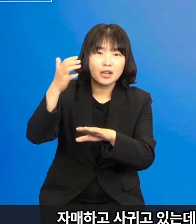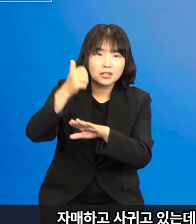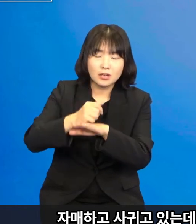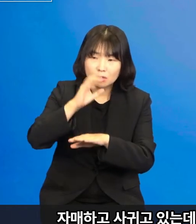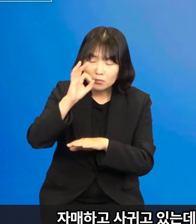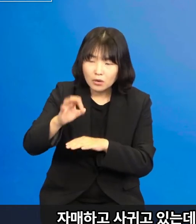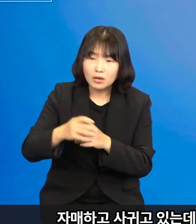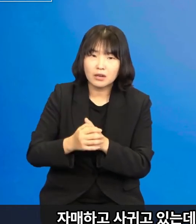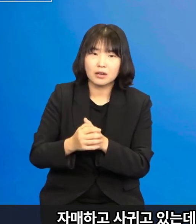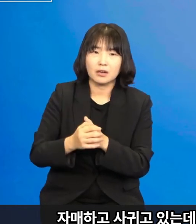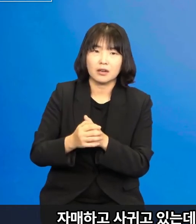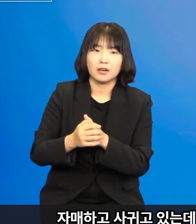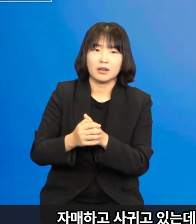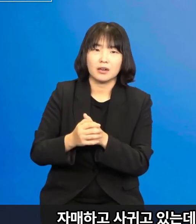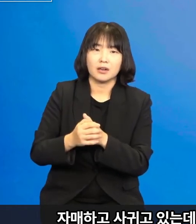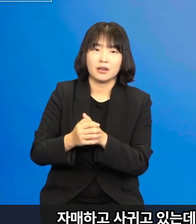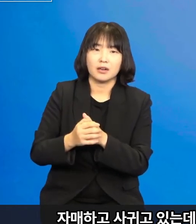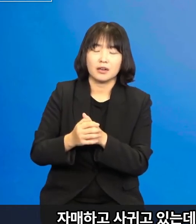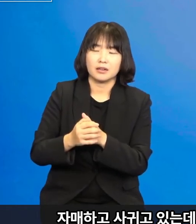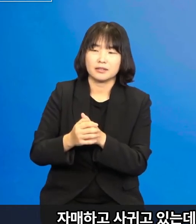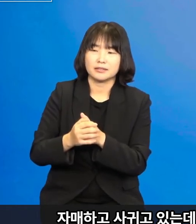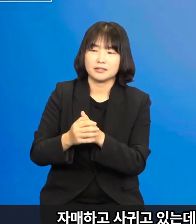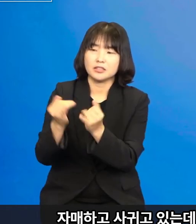잠미하고 사귀고 있는데 이 말씀 묵상을 하고 있는 거예요.